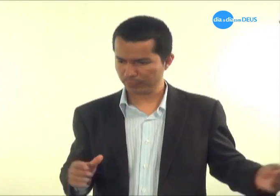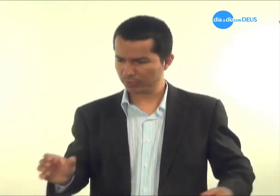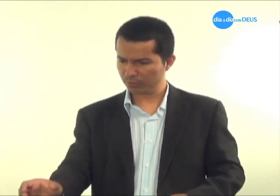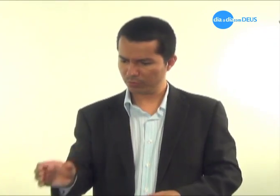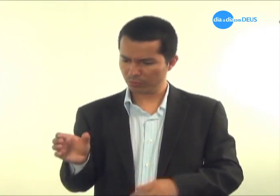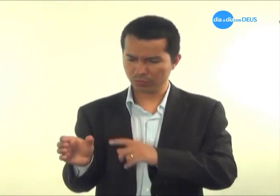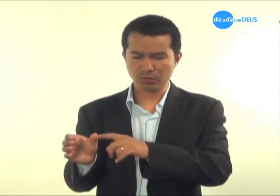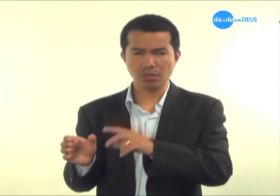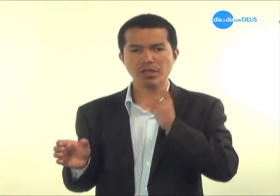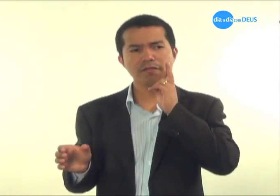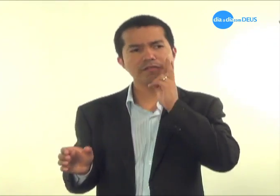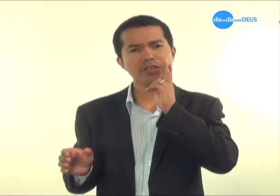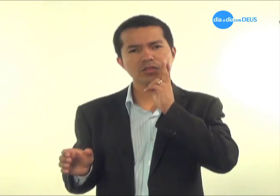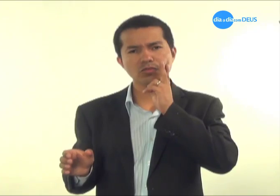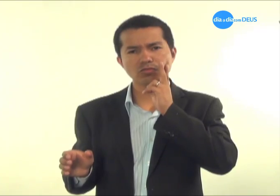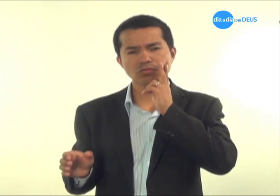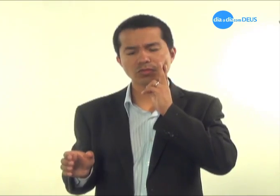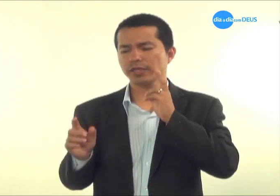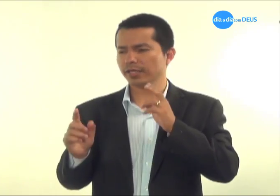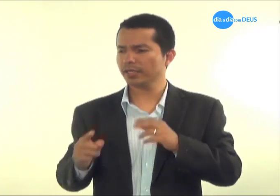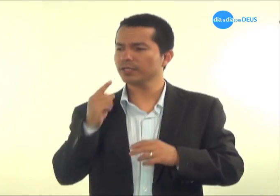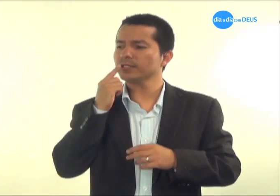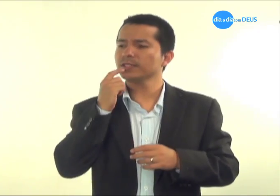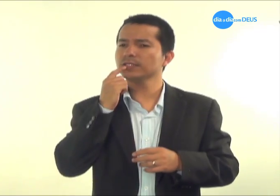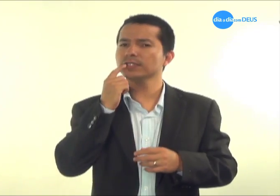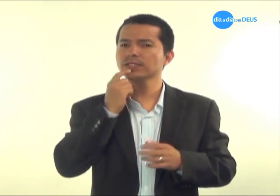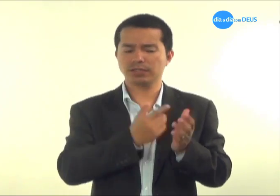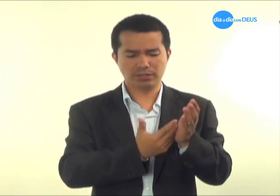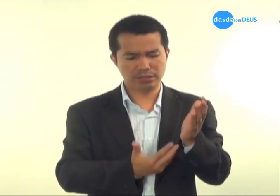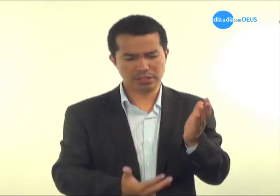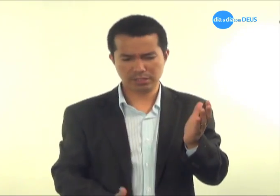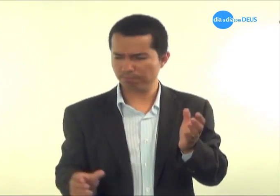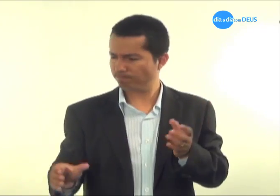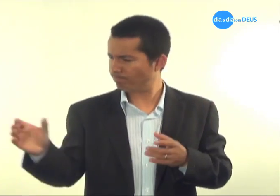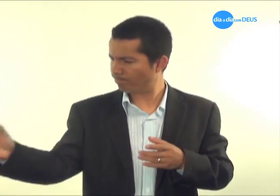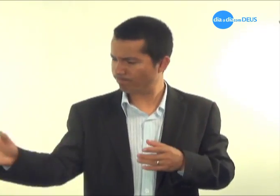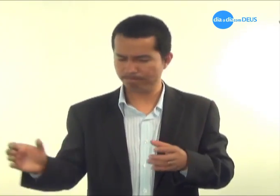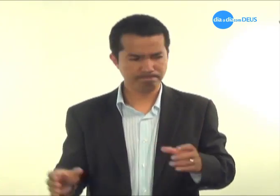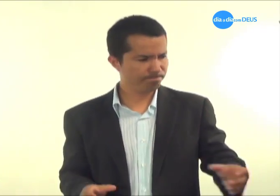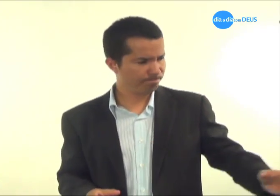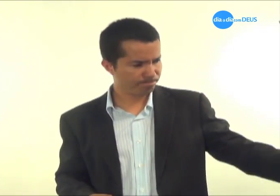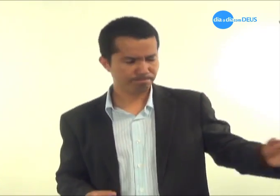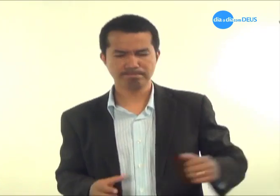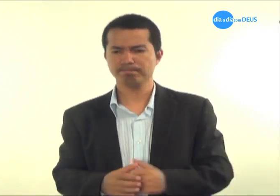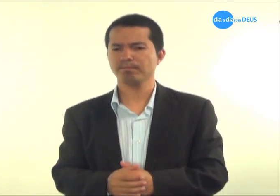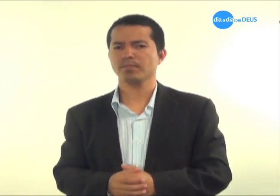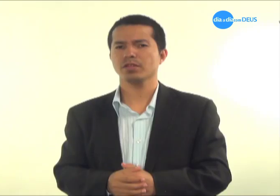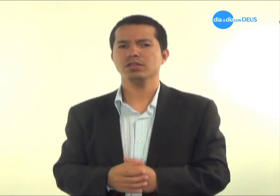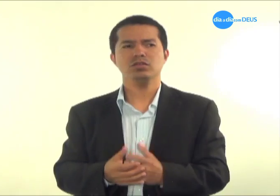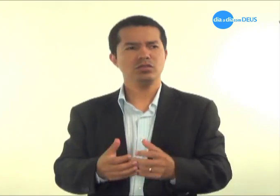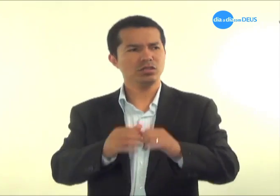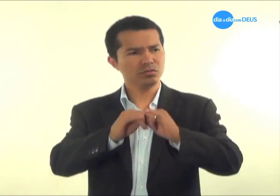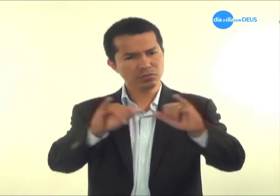é símbolo do meu sangue, que vai ser derramado por vocês. Mas eu quero dizer para vocês que apesar de a gente